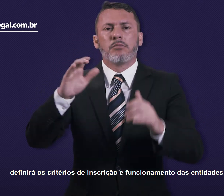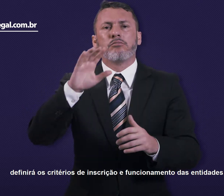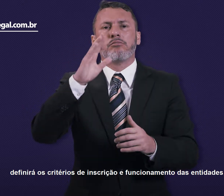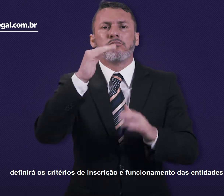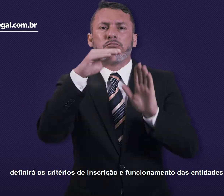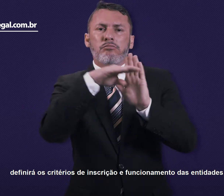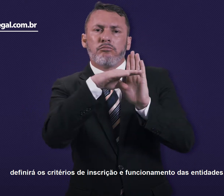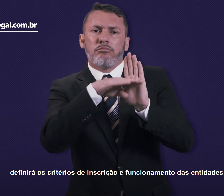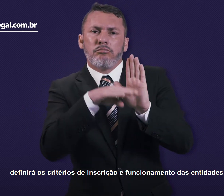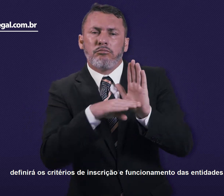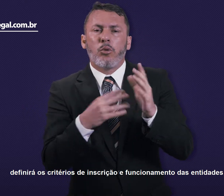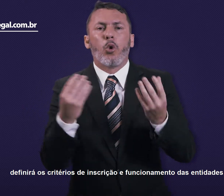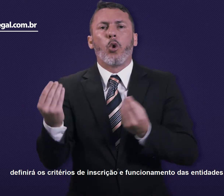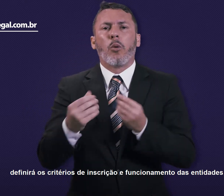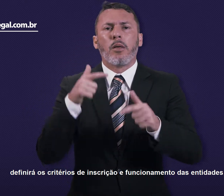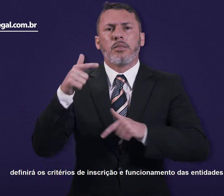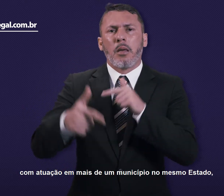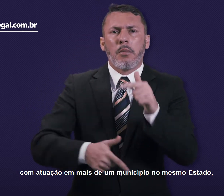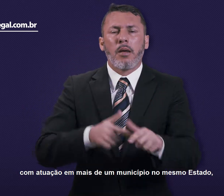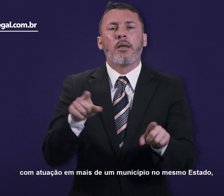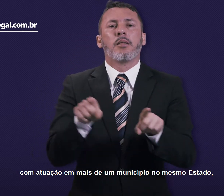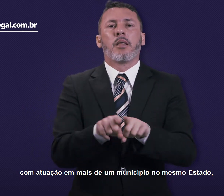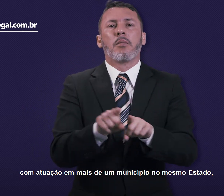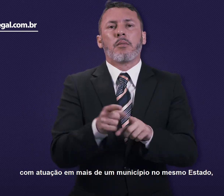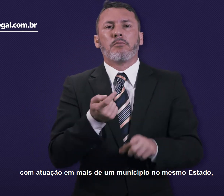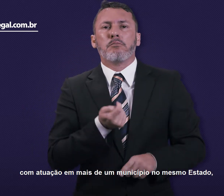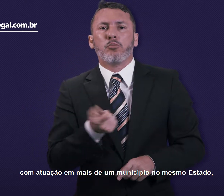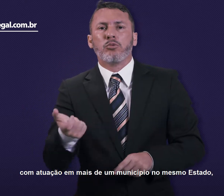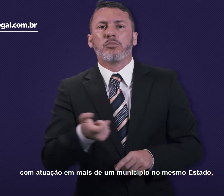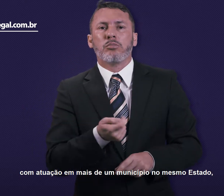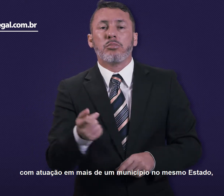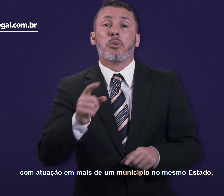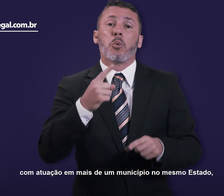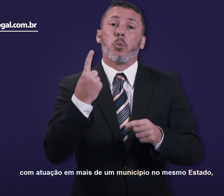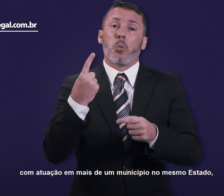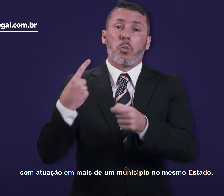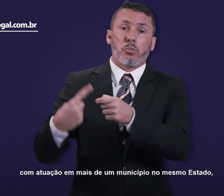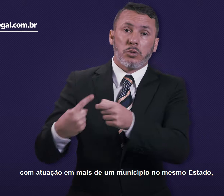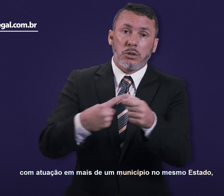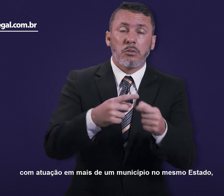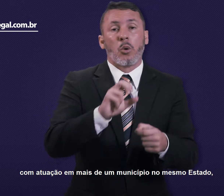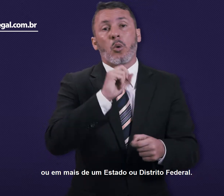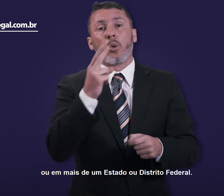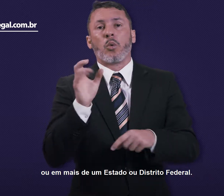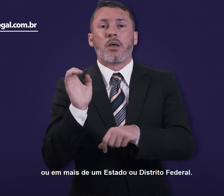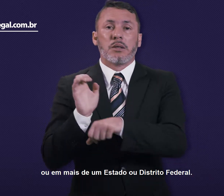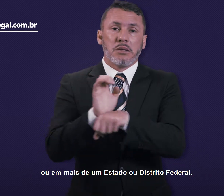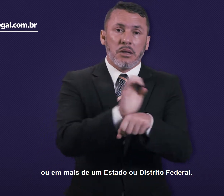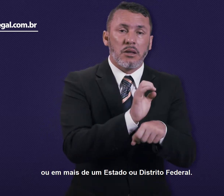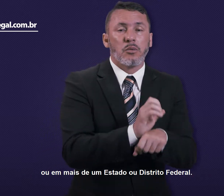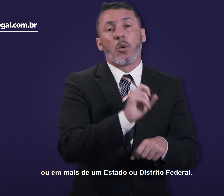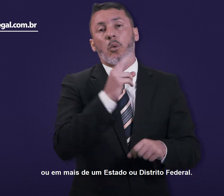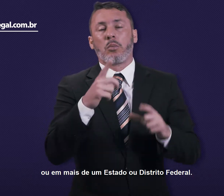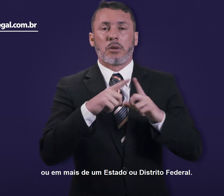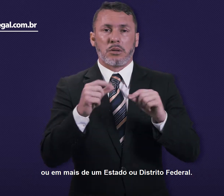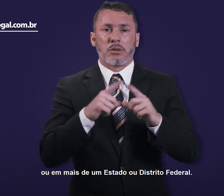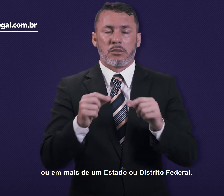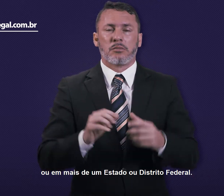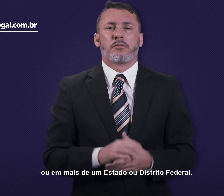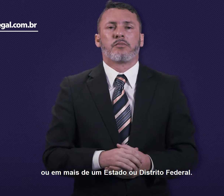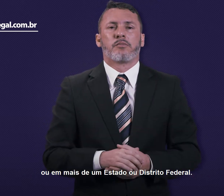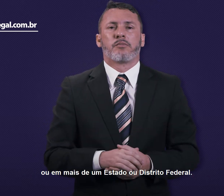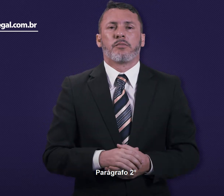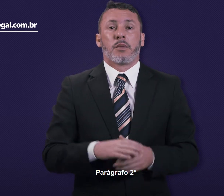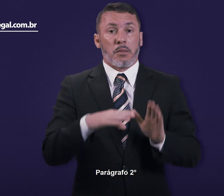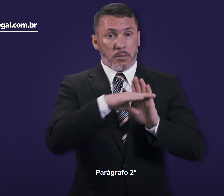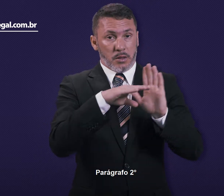de inscrição e funcionamento das entidades com atuação em mais de um município no mesmo estado ou em mais de um estado ou